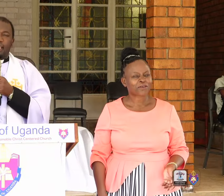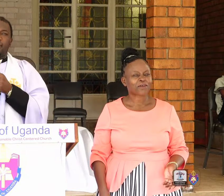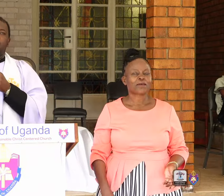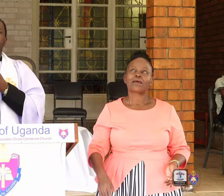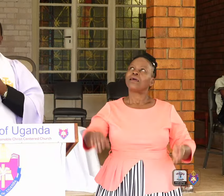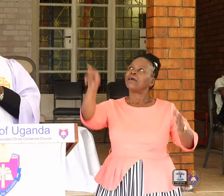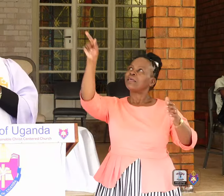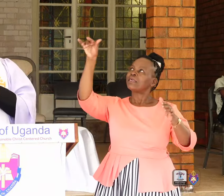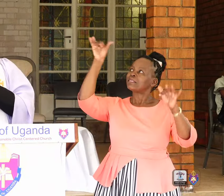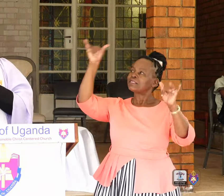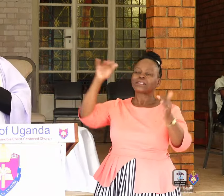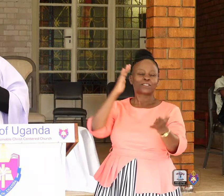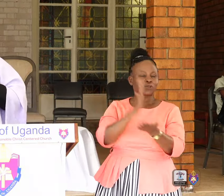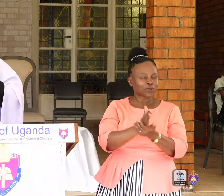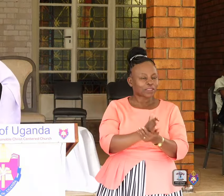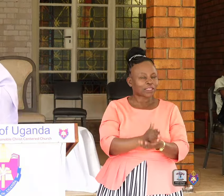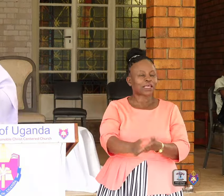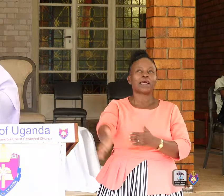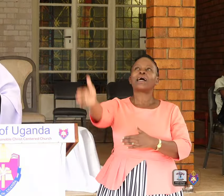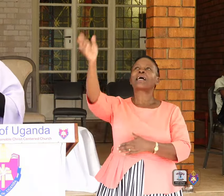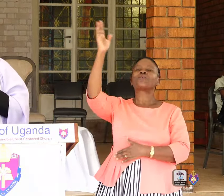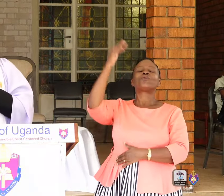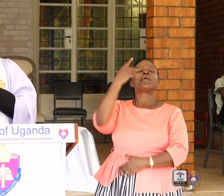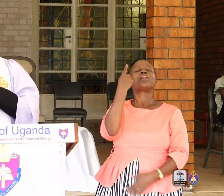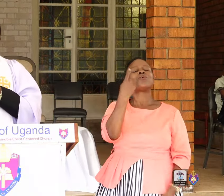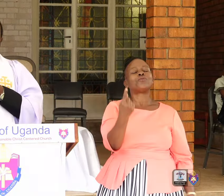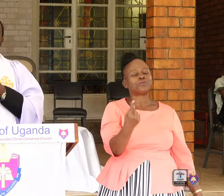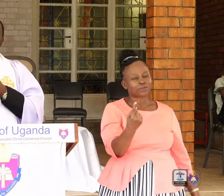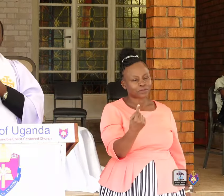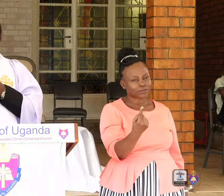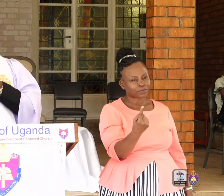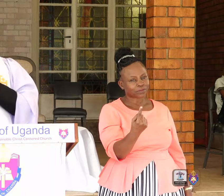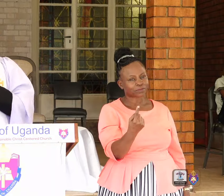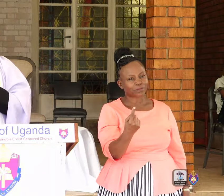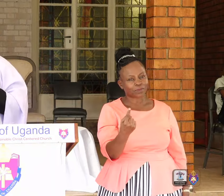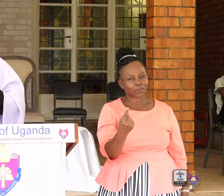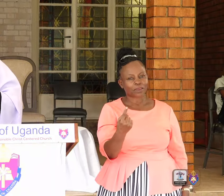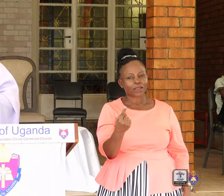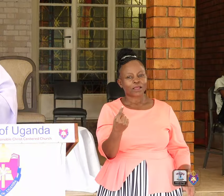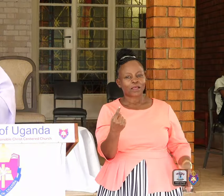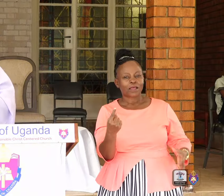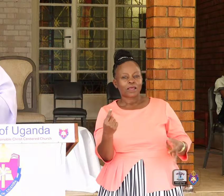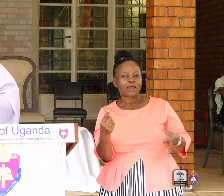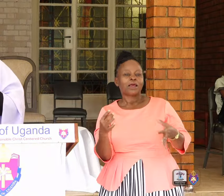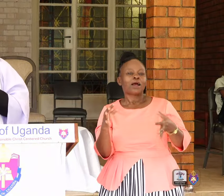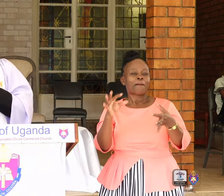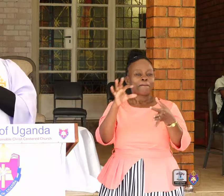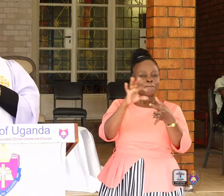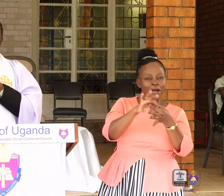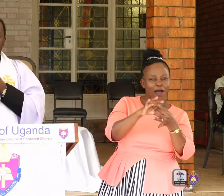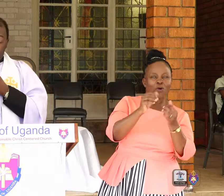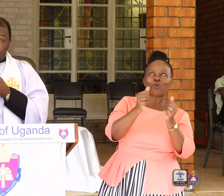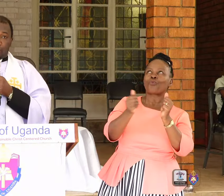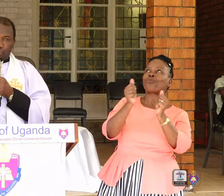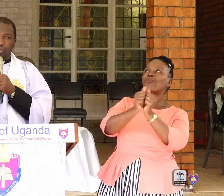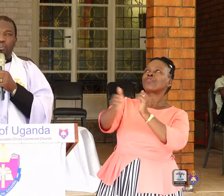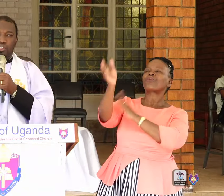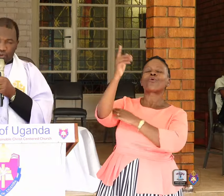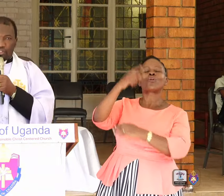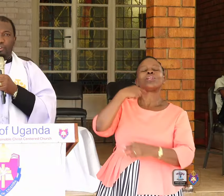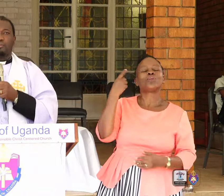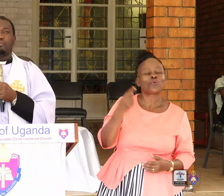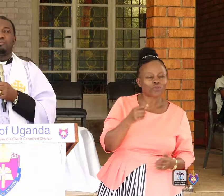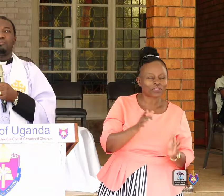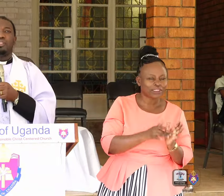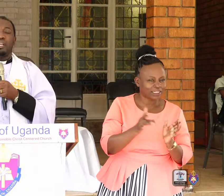asigala ge mazima nti Katonda ali omu era omutabaganya wa Katonda n'abantu ali omu Yesu